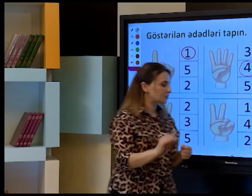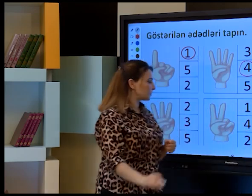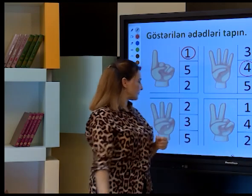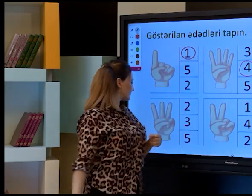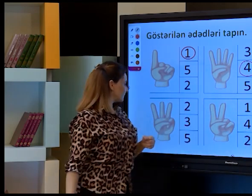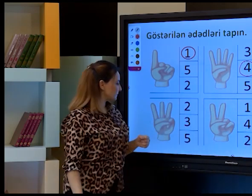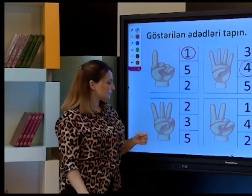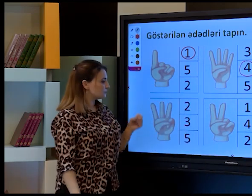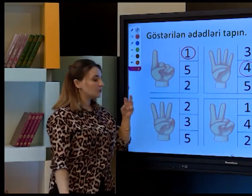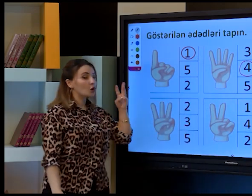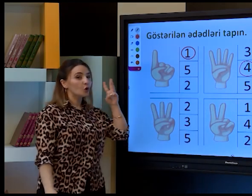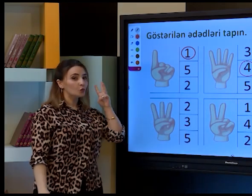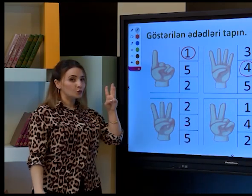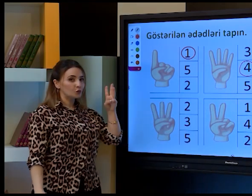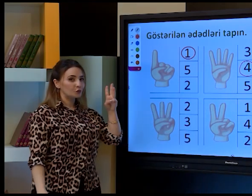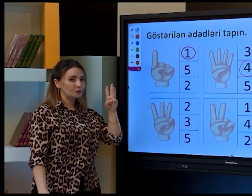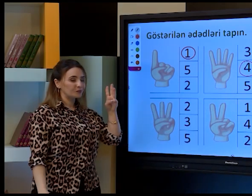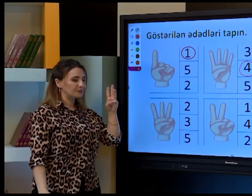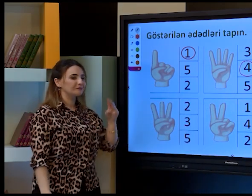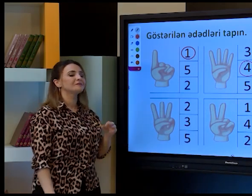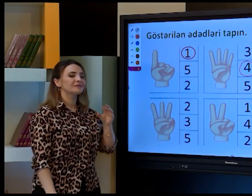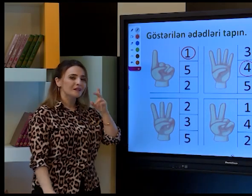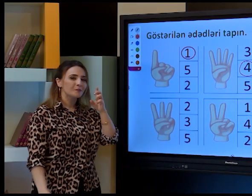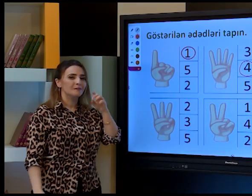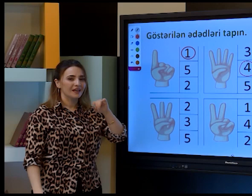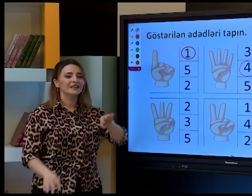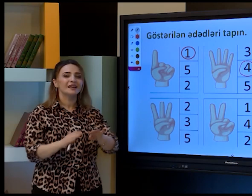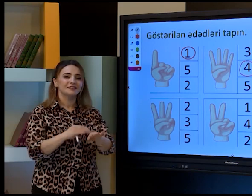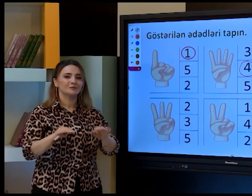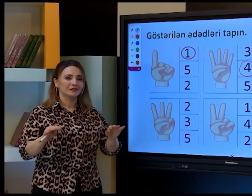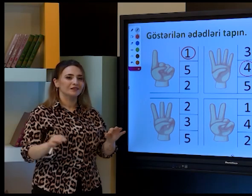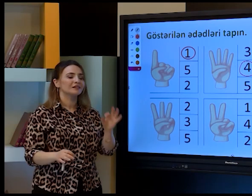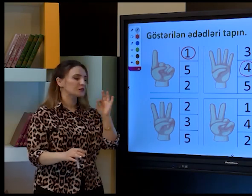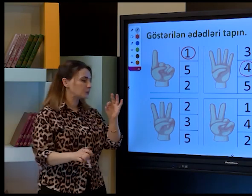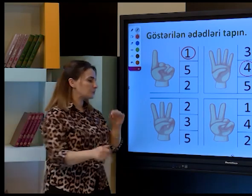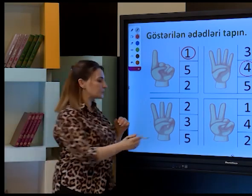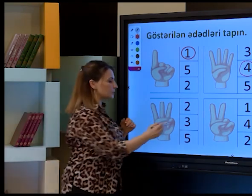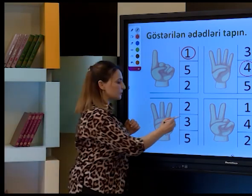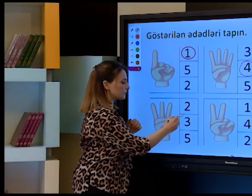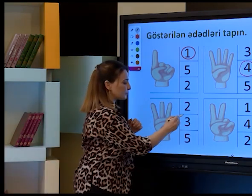düzdür. 3 Bəli, əziz balalar, düzdür.